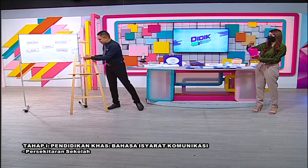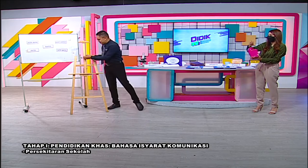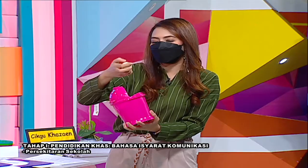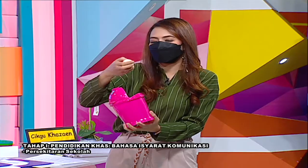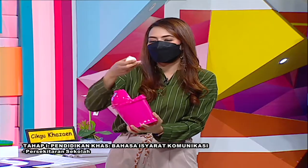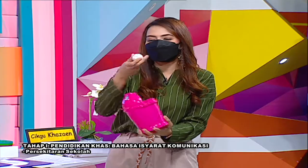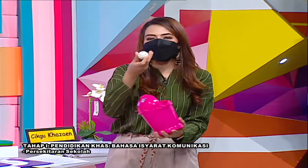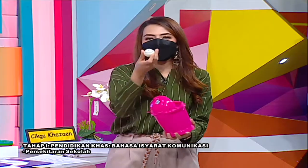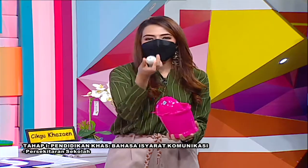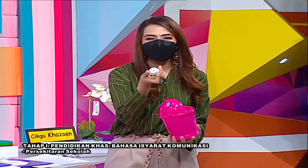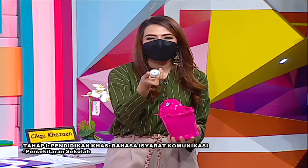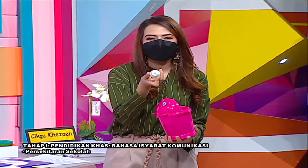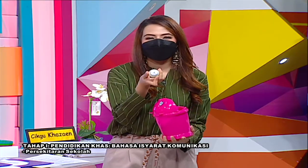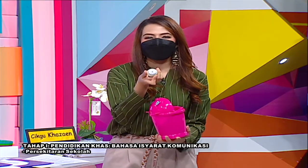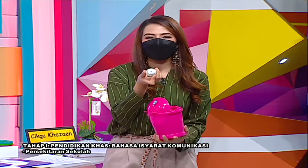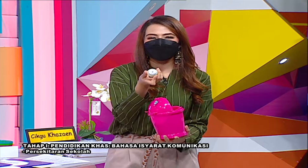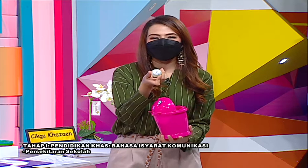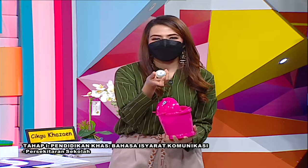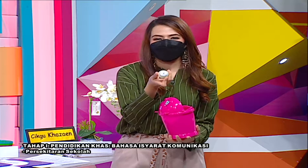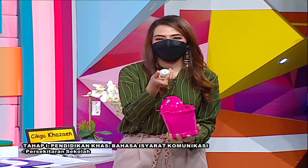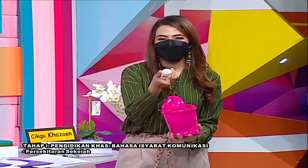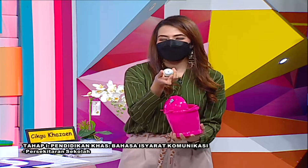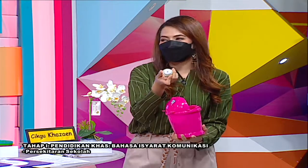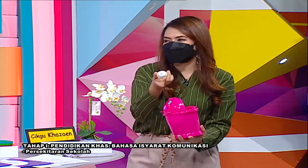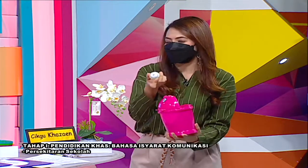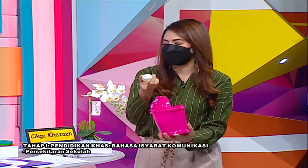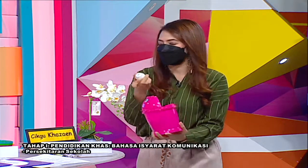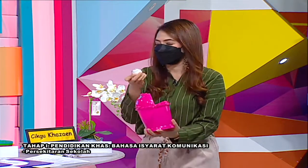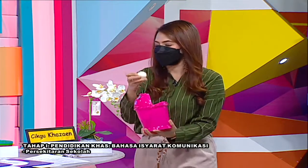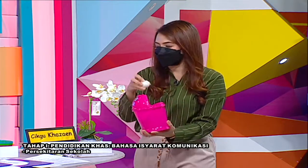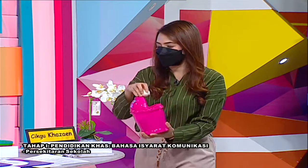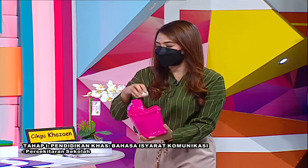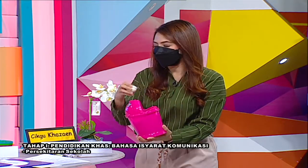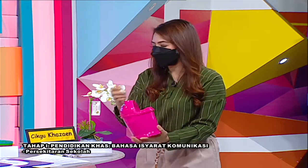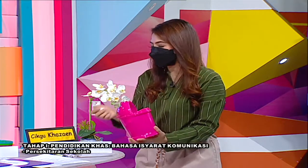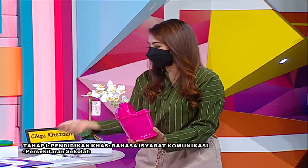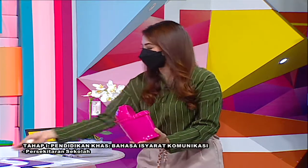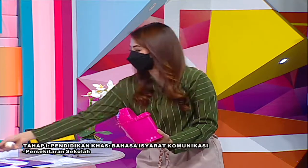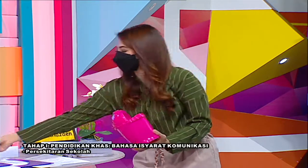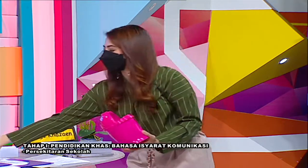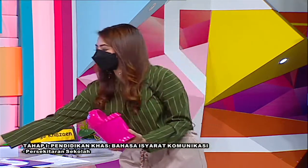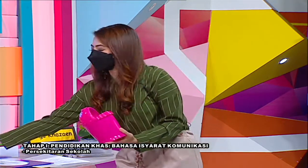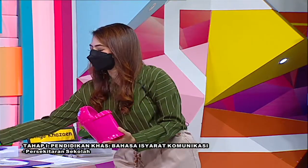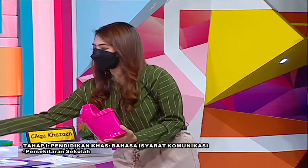Nombor 4. Okey, nombor 4. Okey, kita tengok kad nombor. Saya tolong. Boleh cikgu? Boleh. Okey.